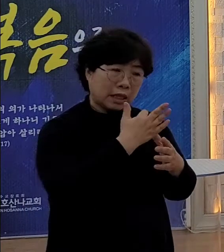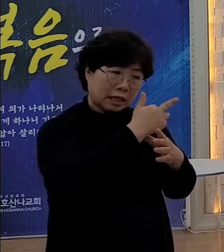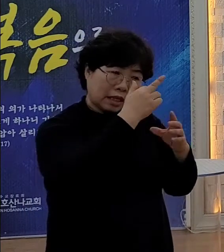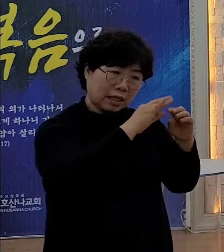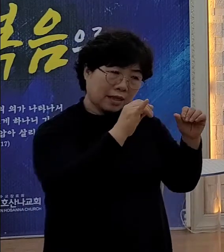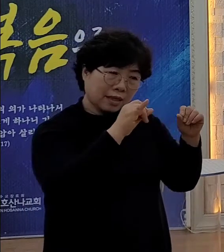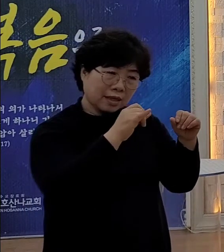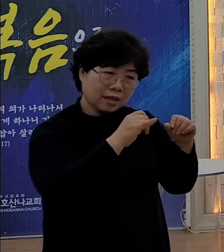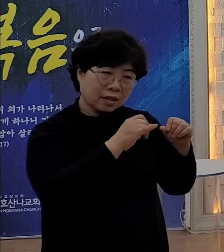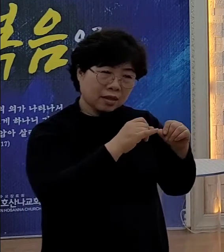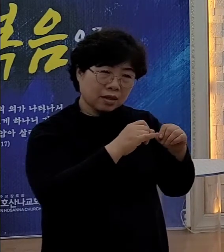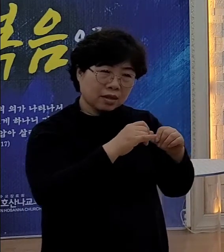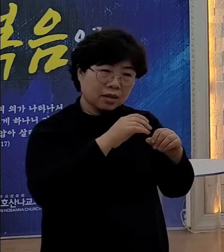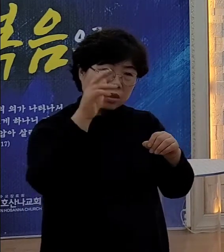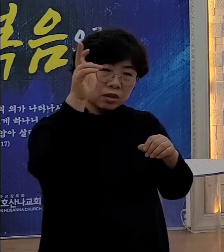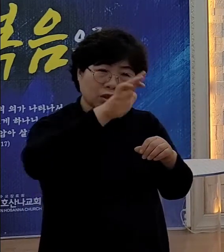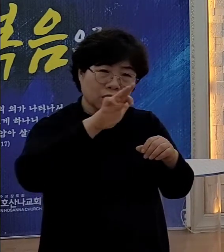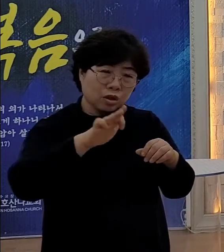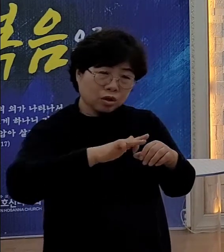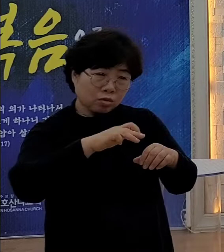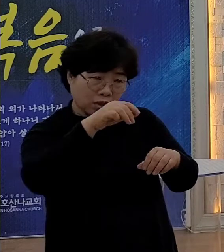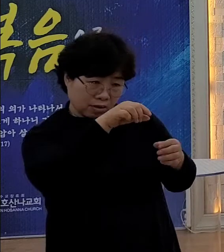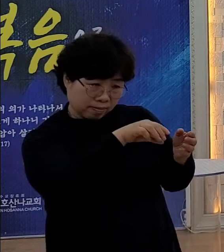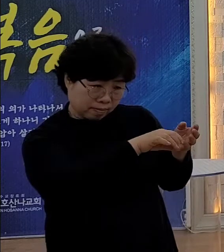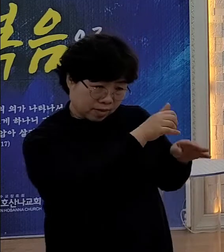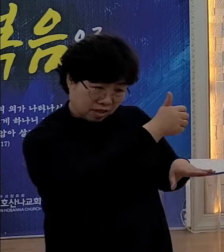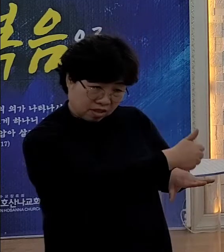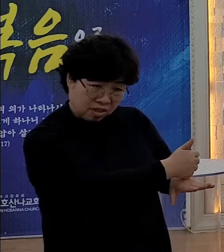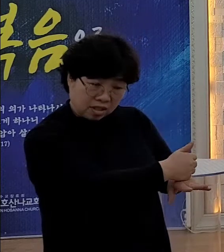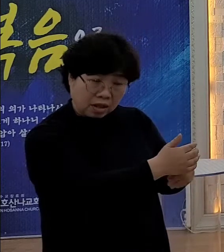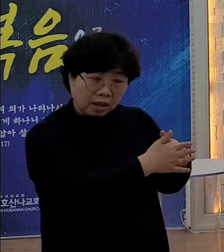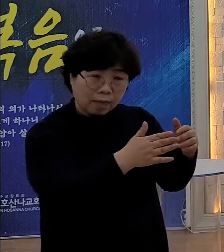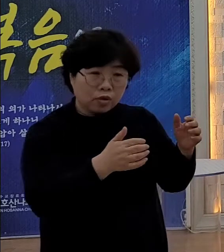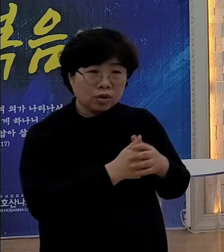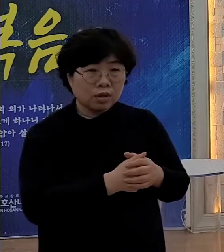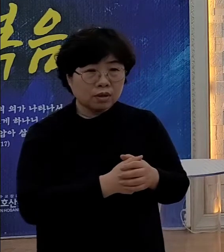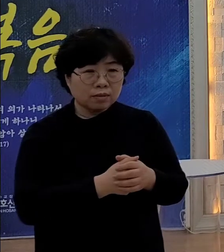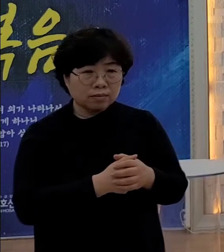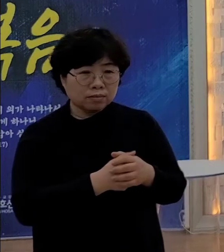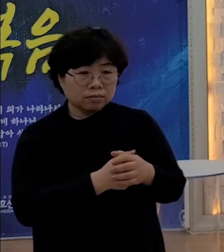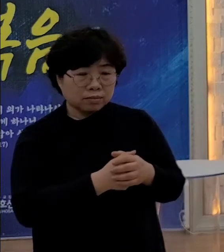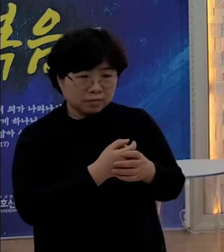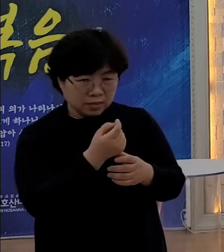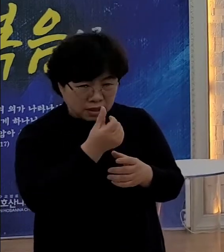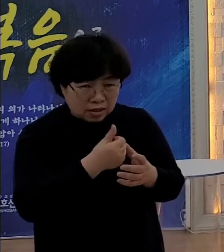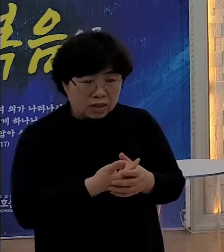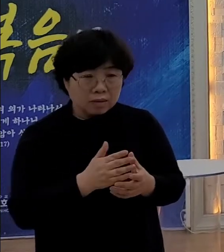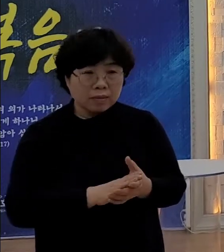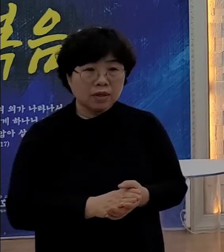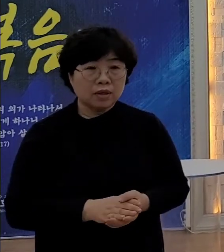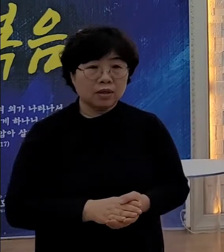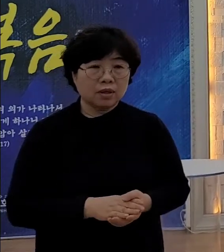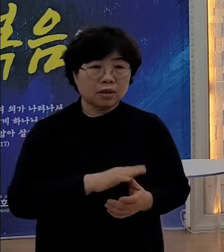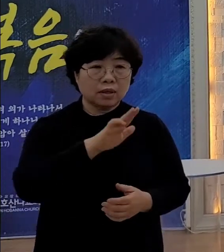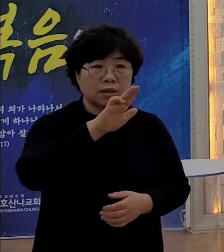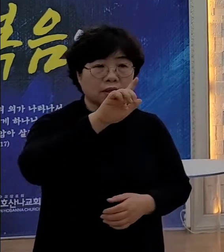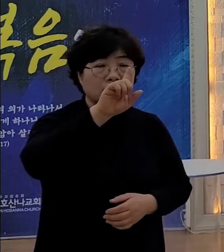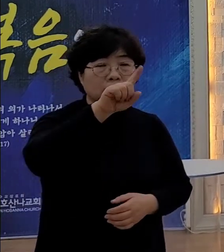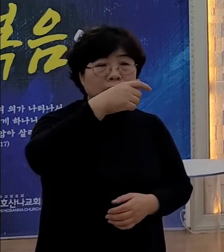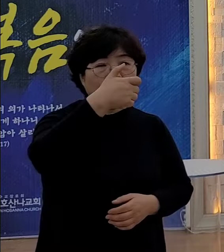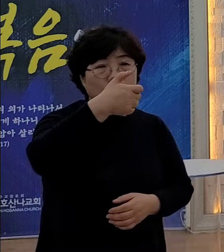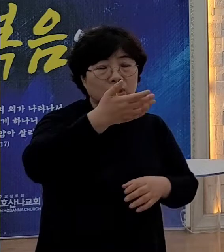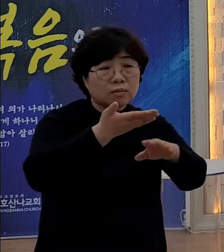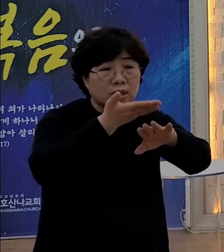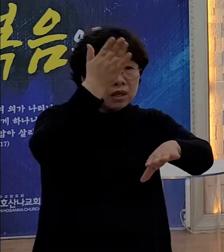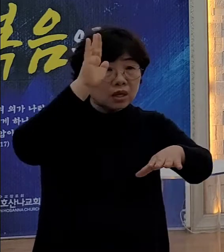그나마 피해가 적은 게 이런 거예요. 80에서 150만 돼도 여러분 마스크 안 끼면 안 됩니다. 150 넘어가잖아요. 절대로 나가면